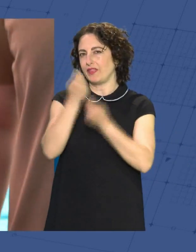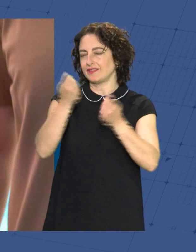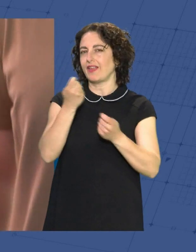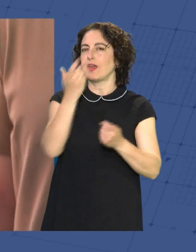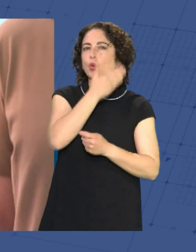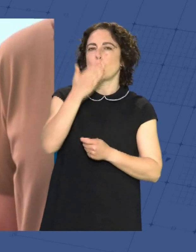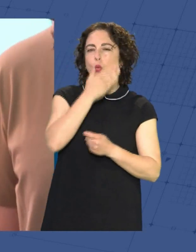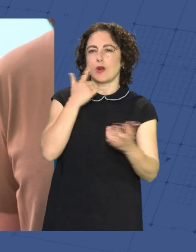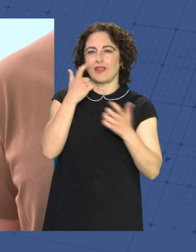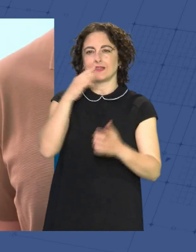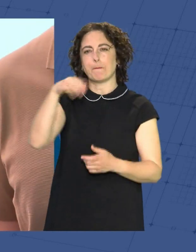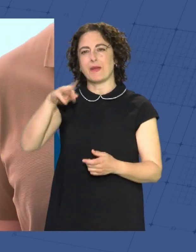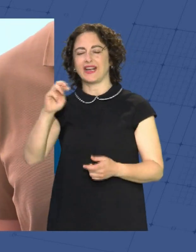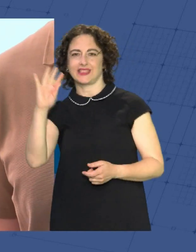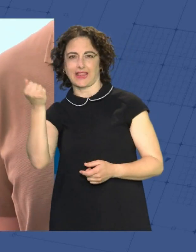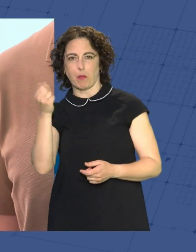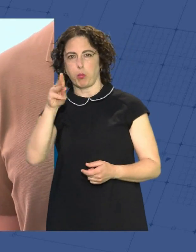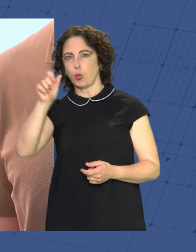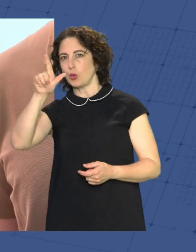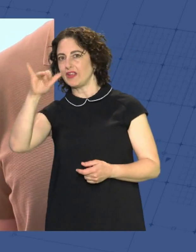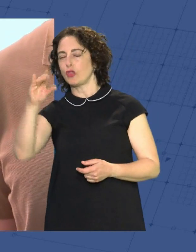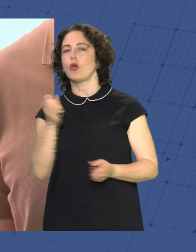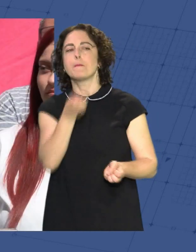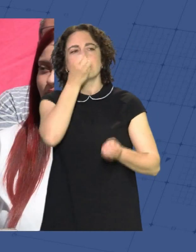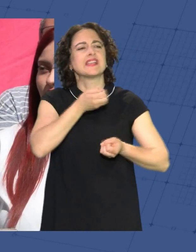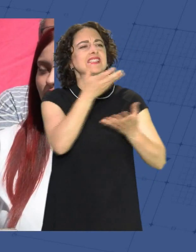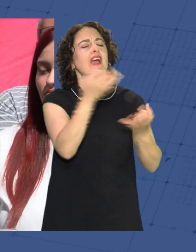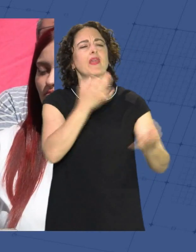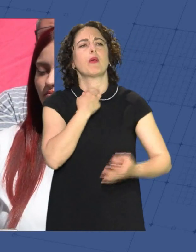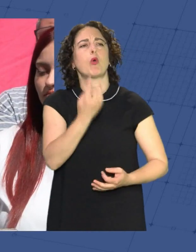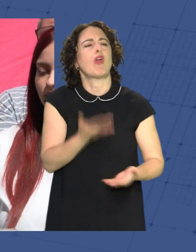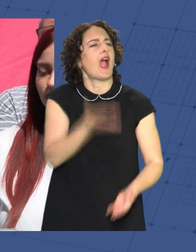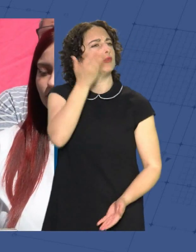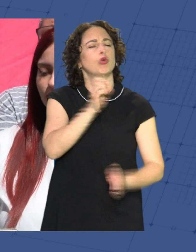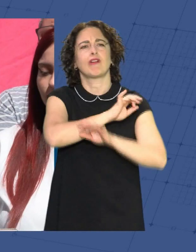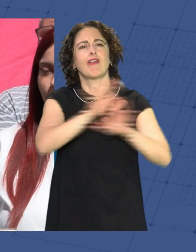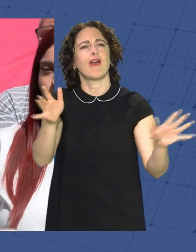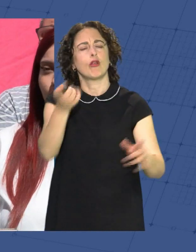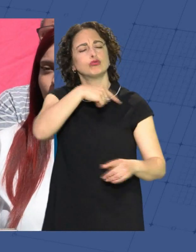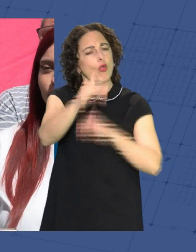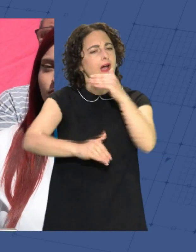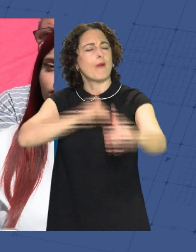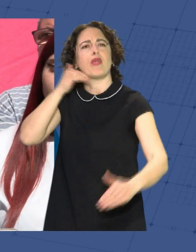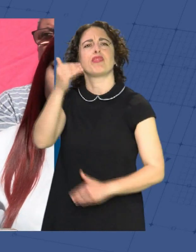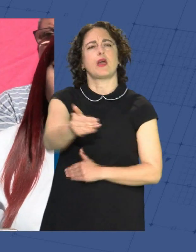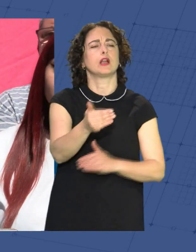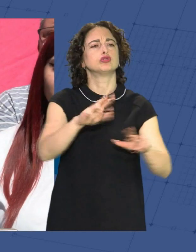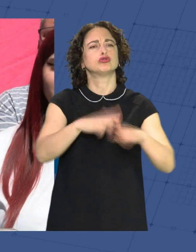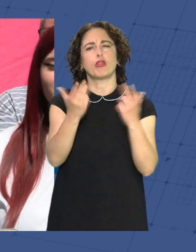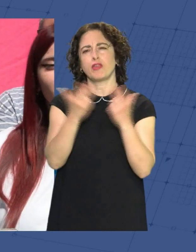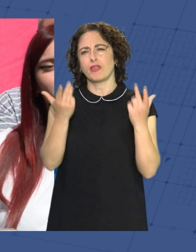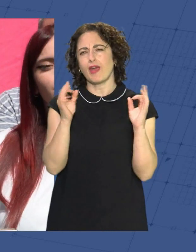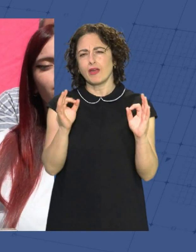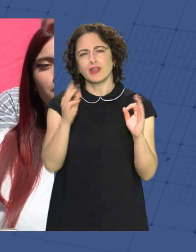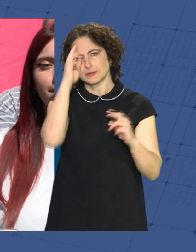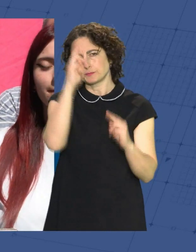de Artes Marta Pulido. Un mensaje que tiene que ser alto y claro, y que nos haga avanzar hacia una sociedad en el